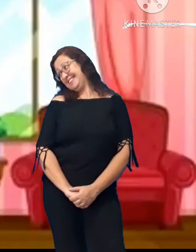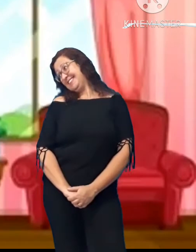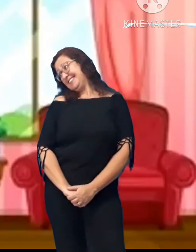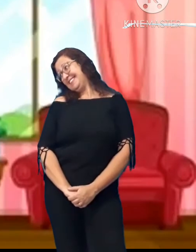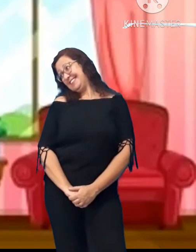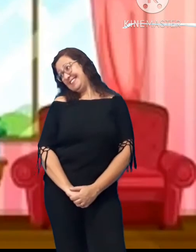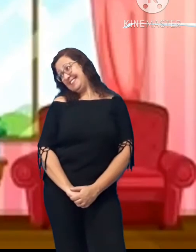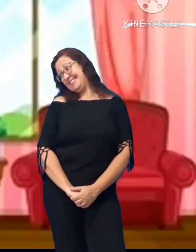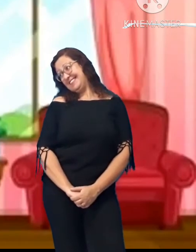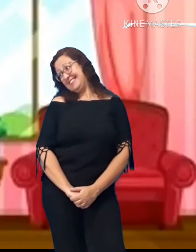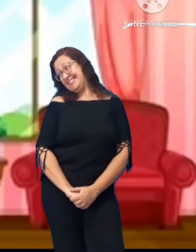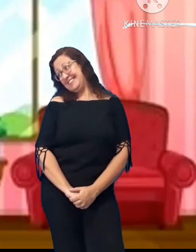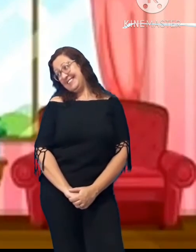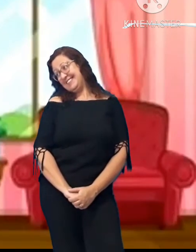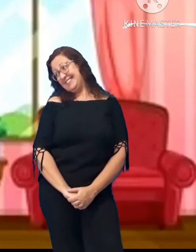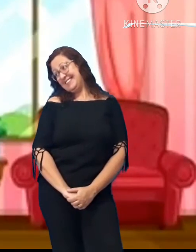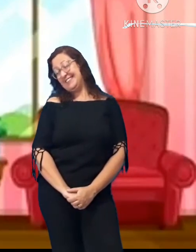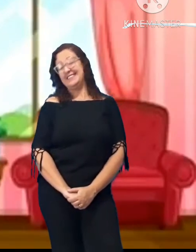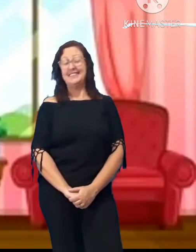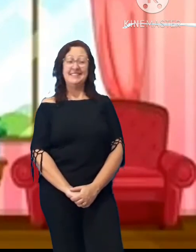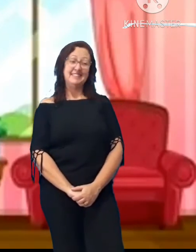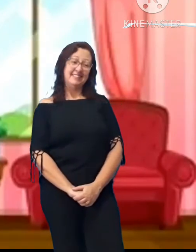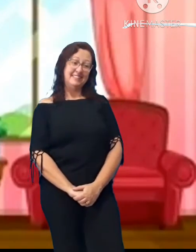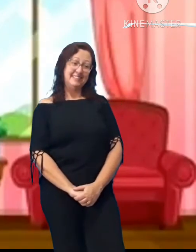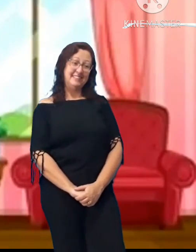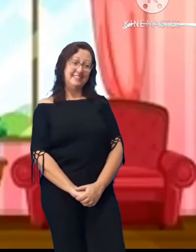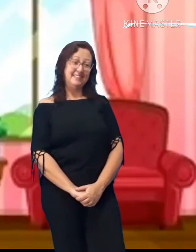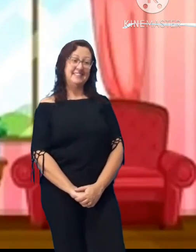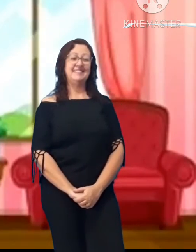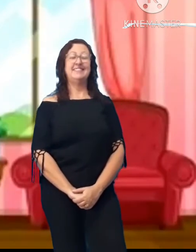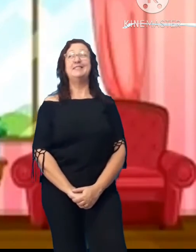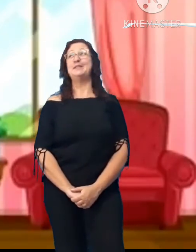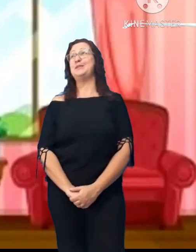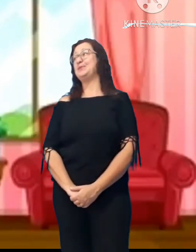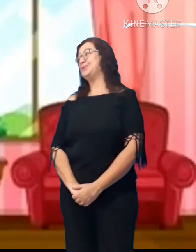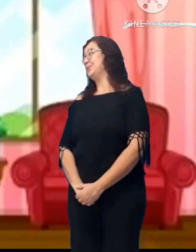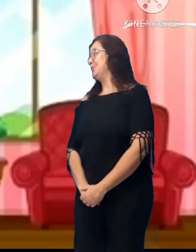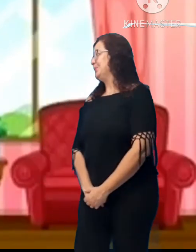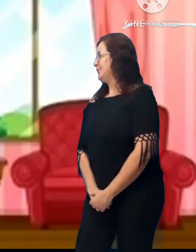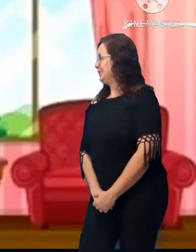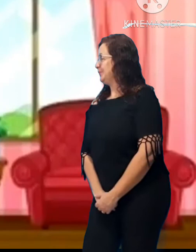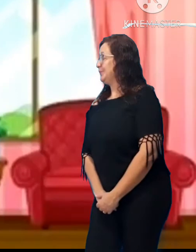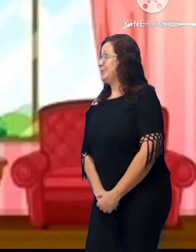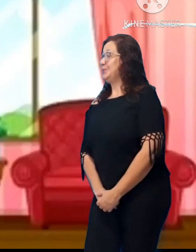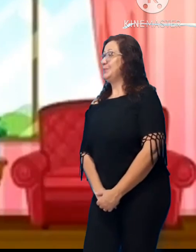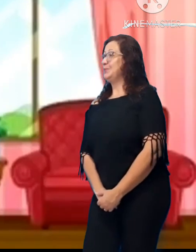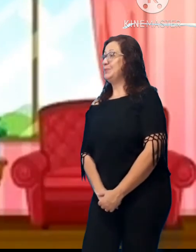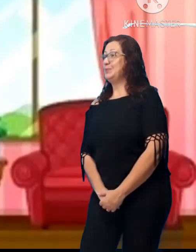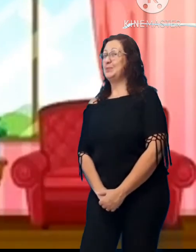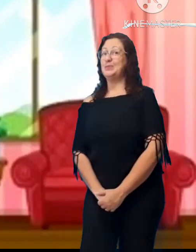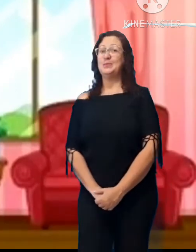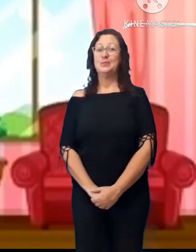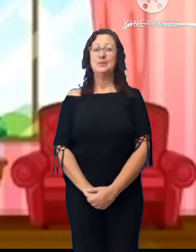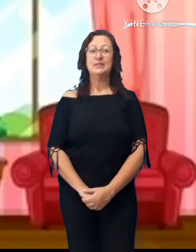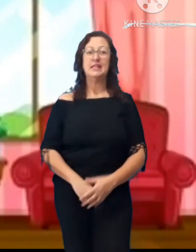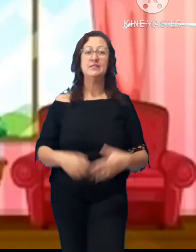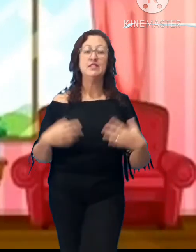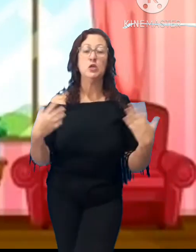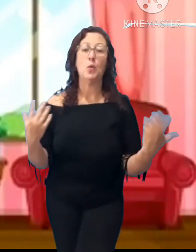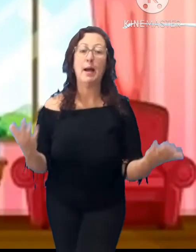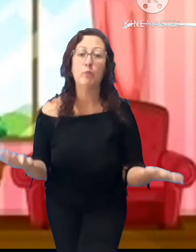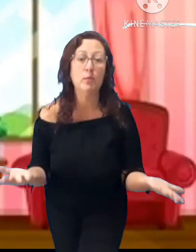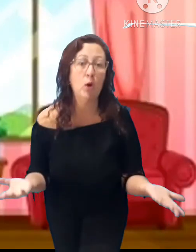lá lá lá. E foi assim. Todo dia a mesma coisa.